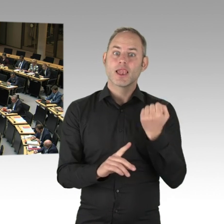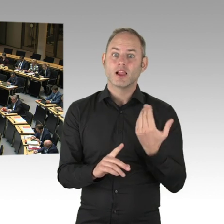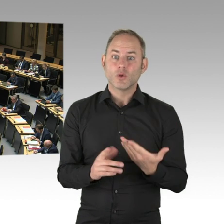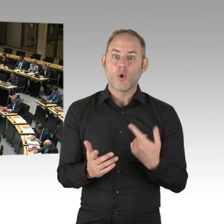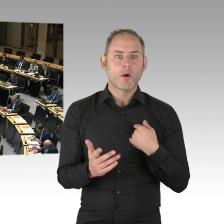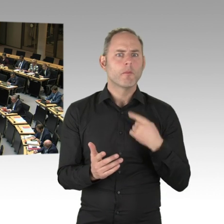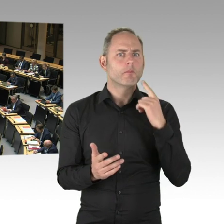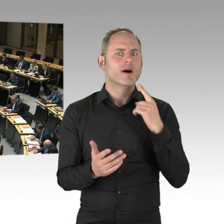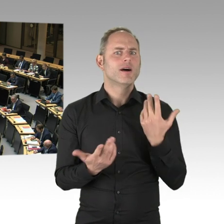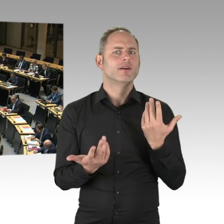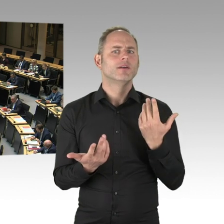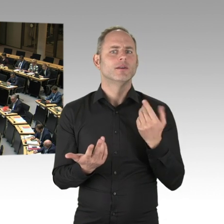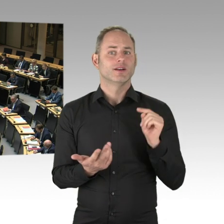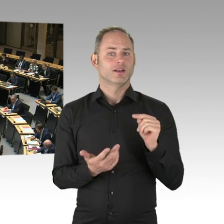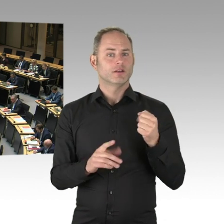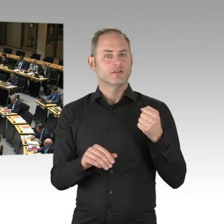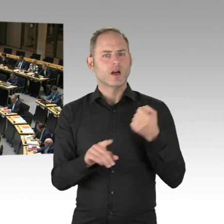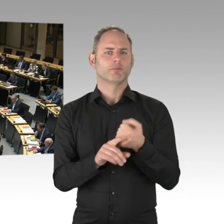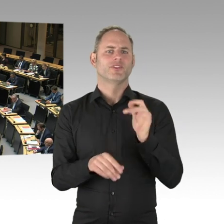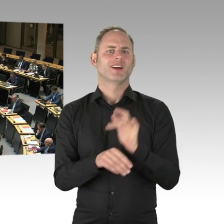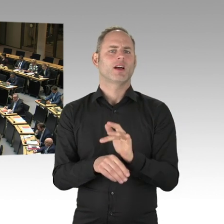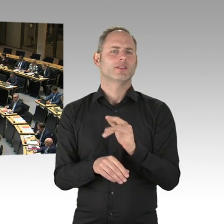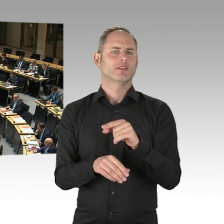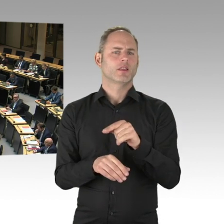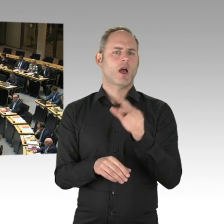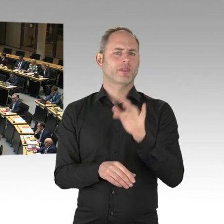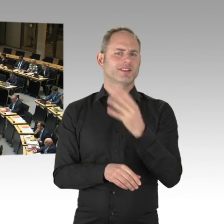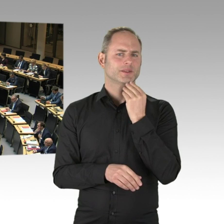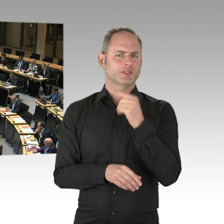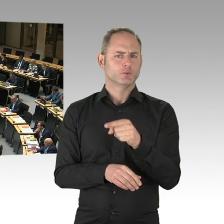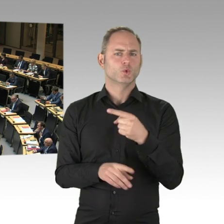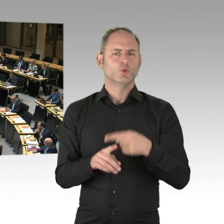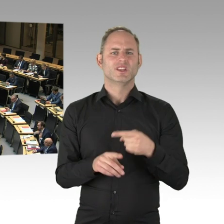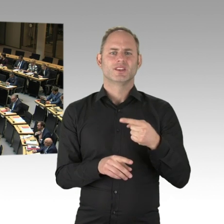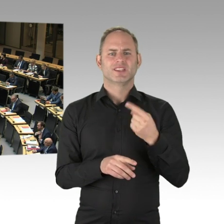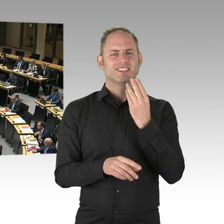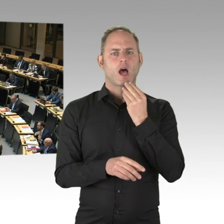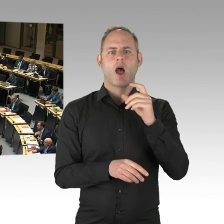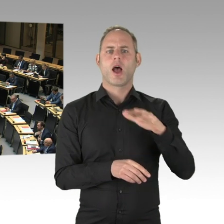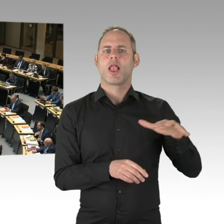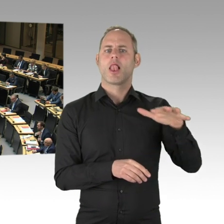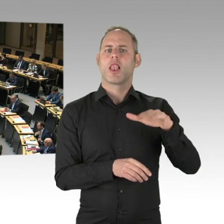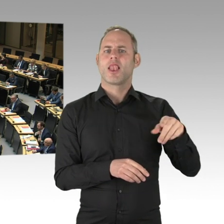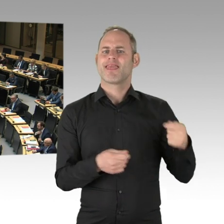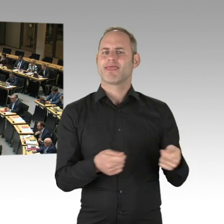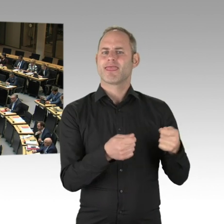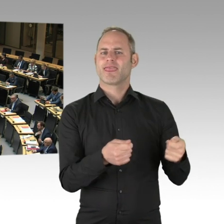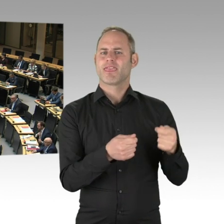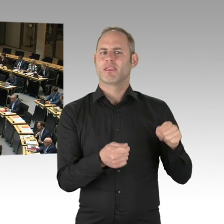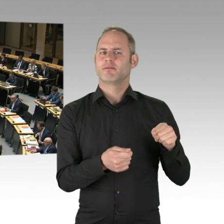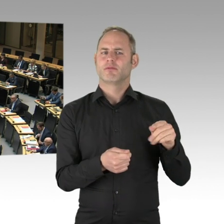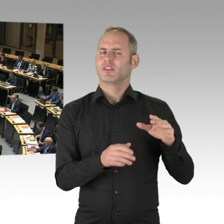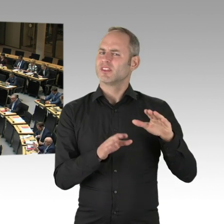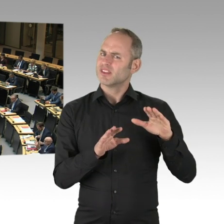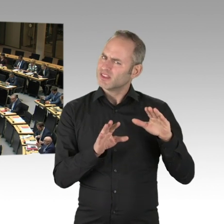und Ähnliches zur Verfügung steht und nicht in erster Linie koordinierend und administrativ tätig ist. Aber hier geht die Entwicklung auf jeden